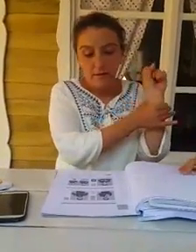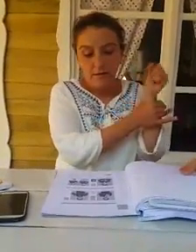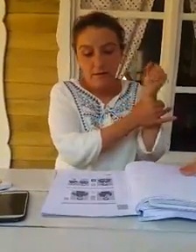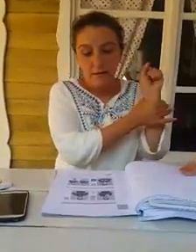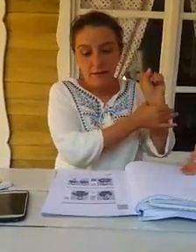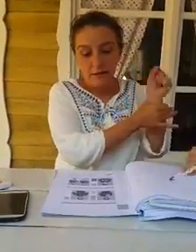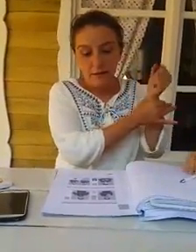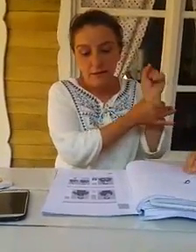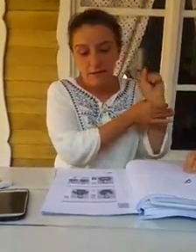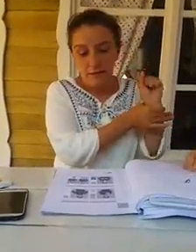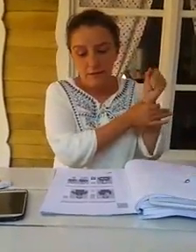Yetenek.